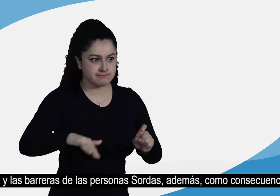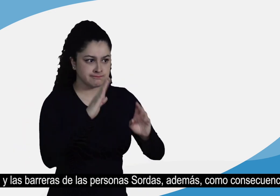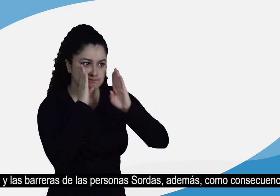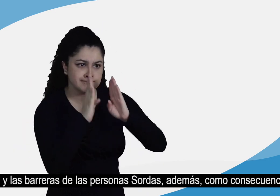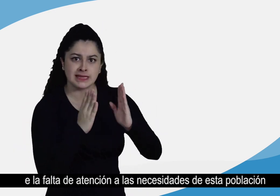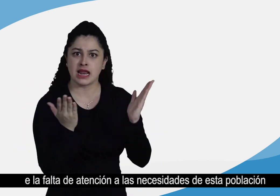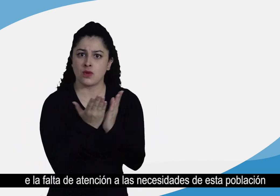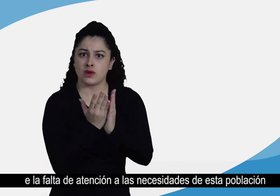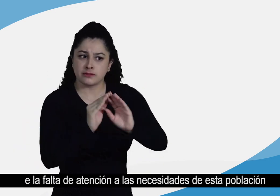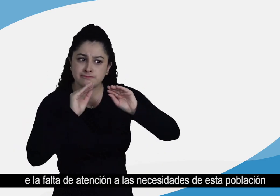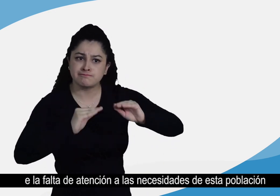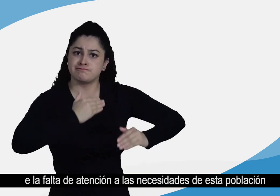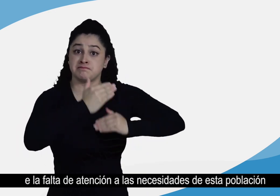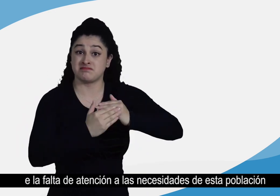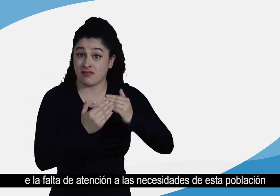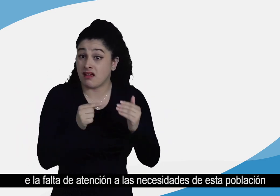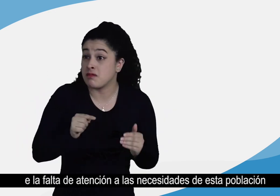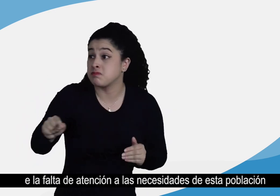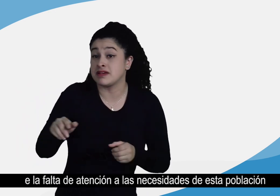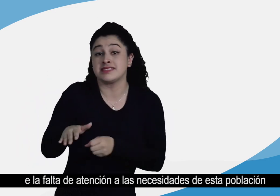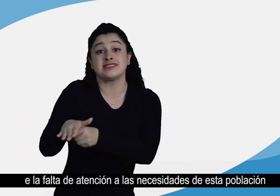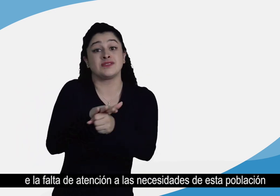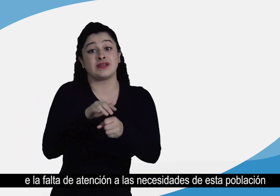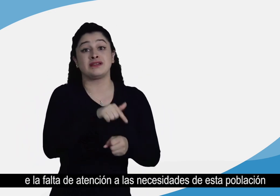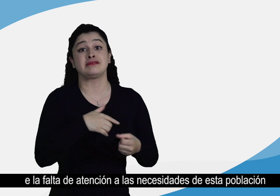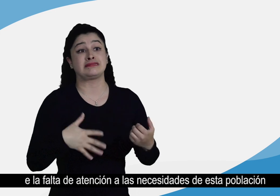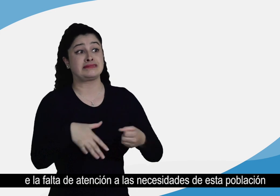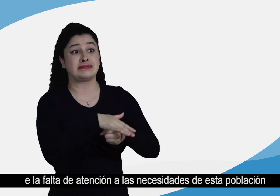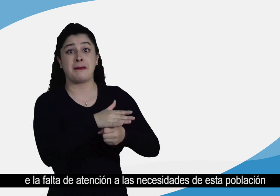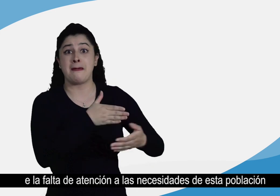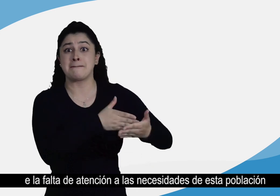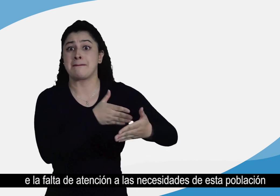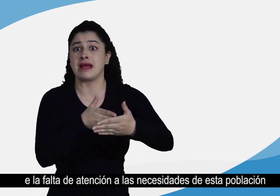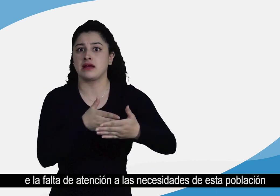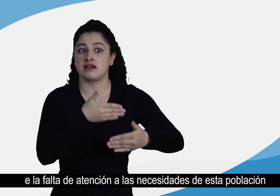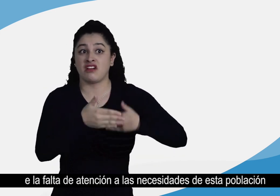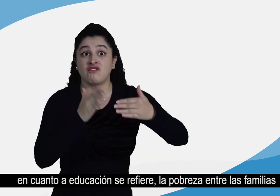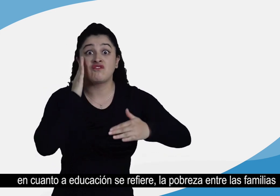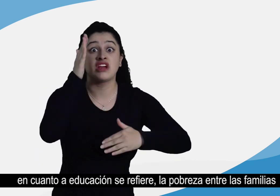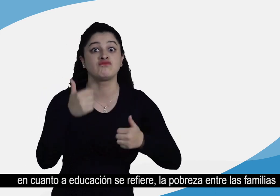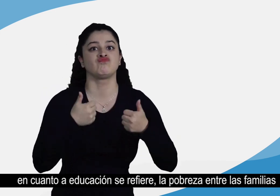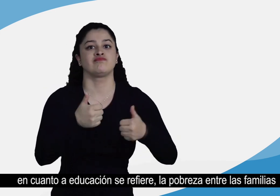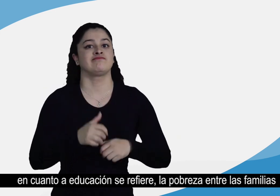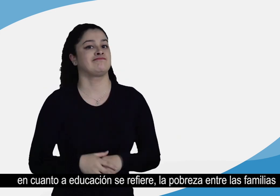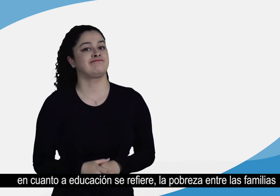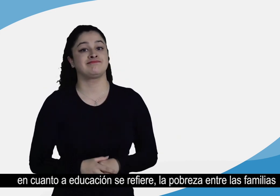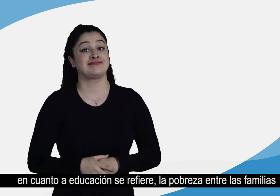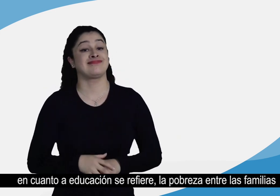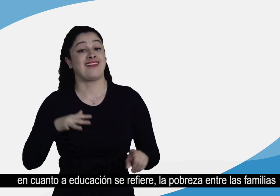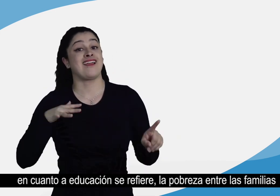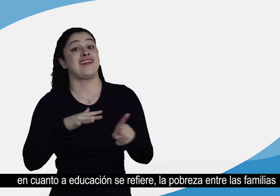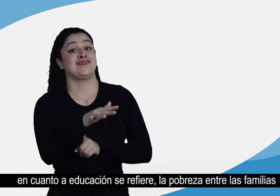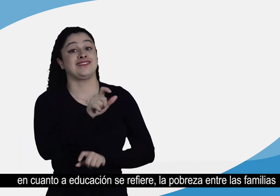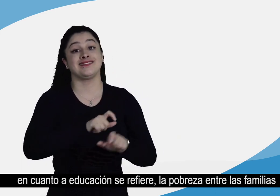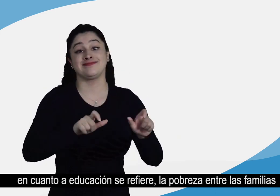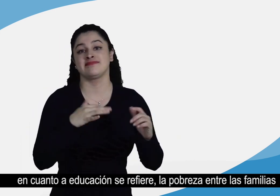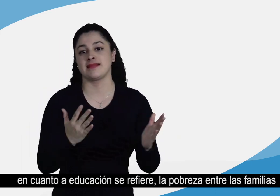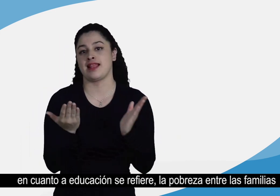consecuencia de la falta de atención A las necesidades de esta población En cuanto a educación se refiere La